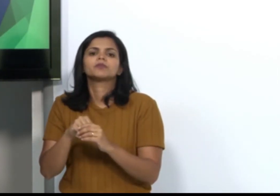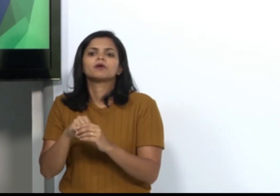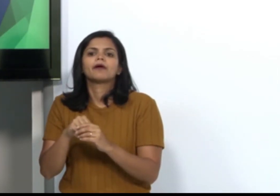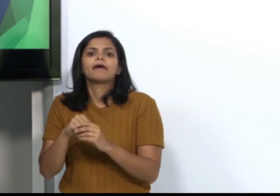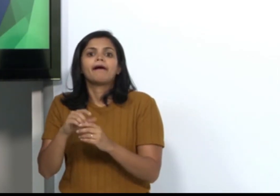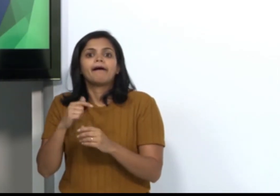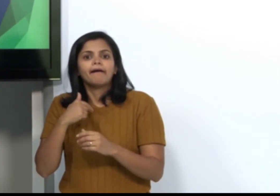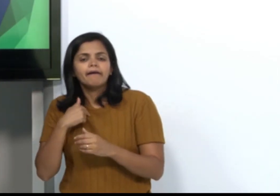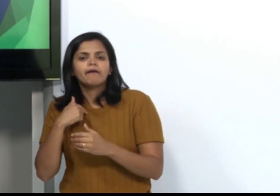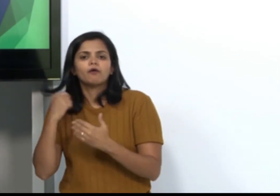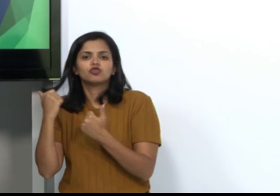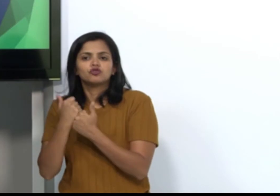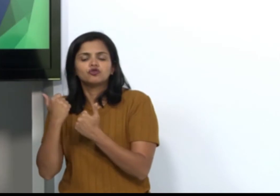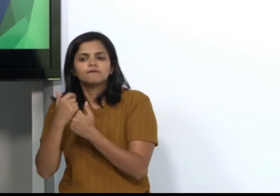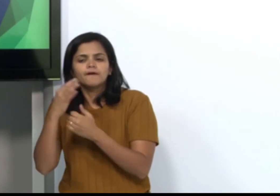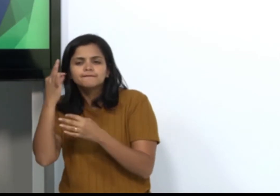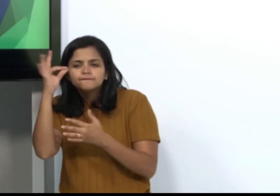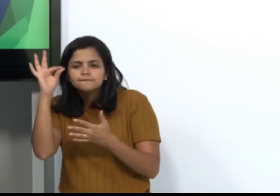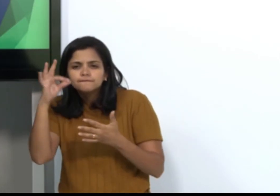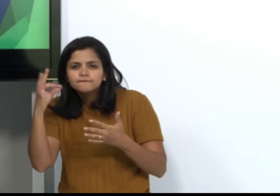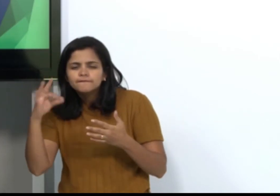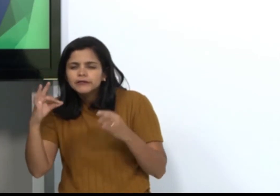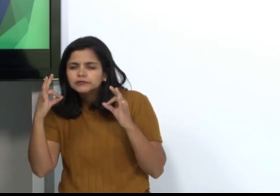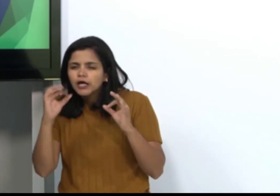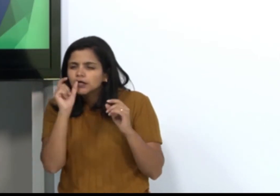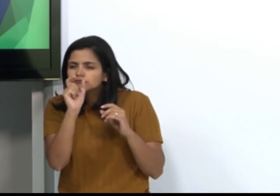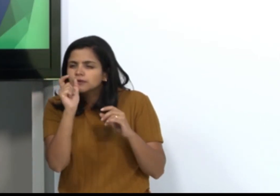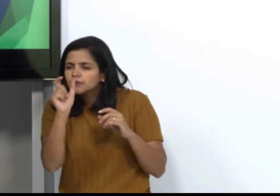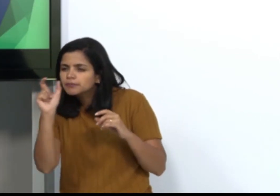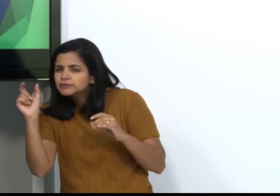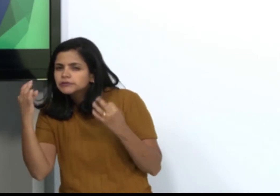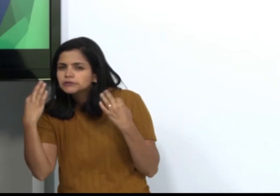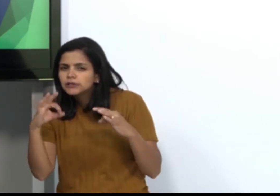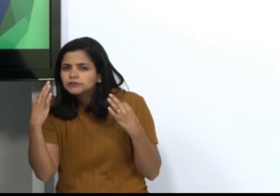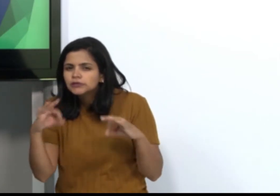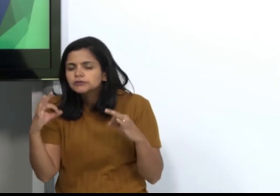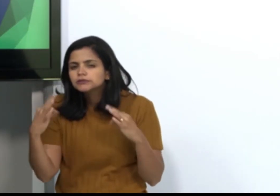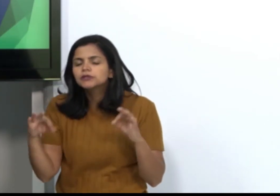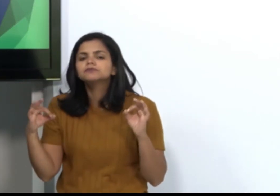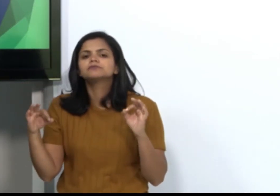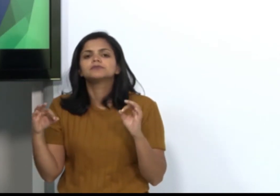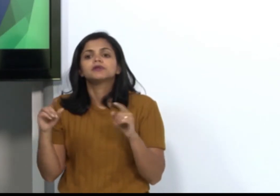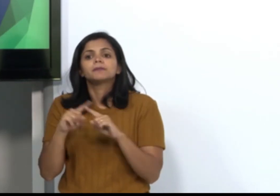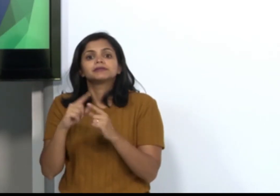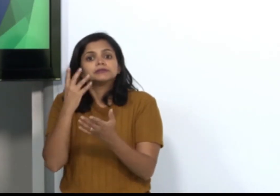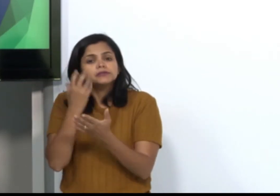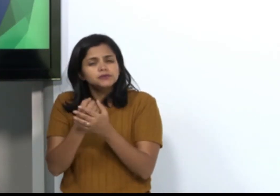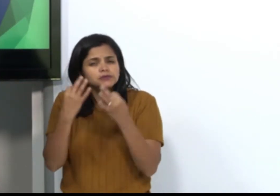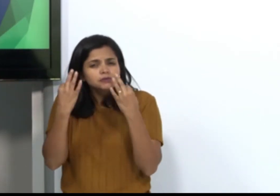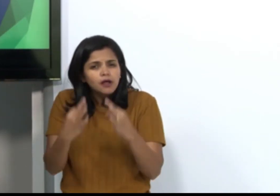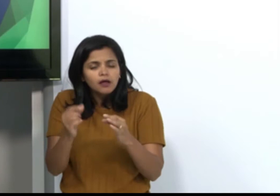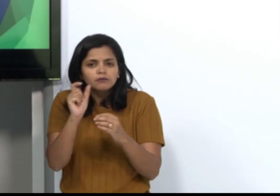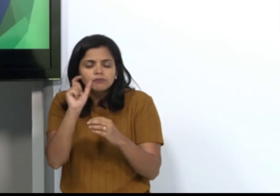ou seja, vão enviar como tarefa. E o tutor vai fazer a correção, se as palavras estão